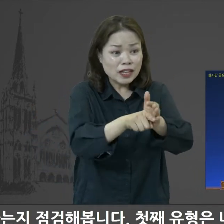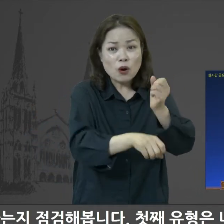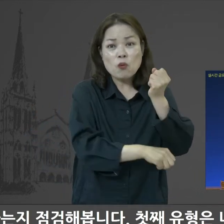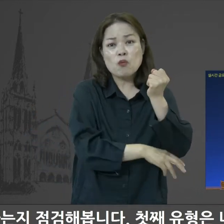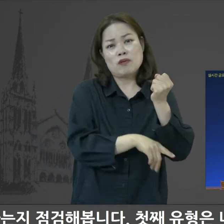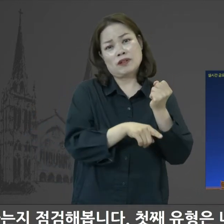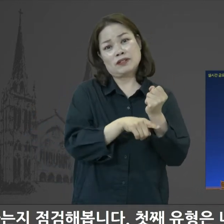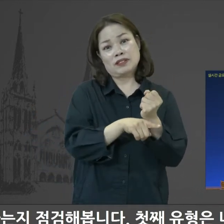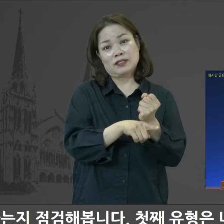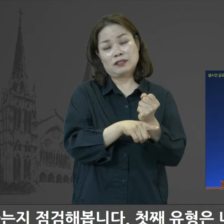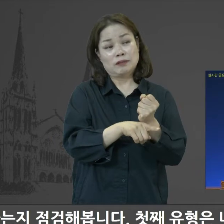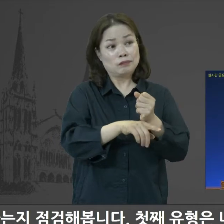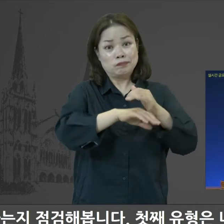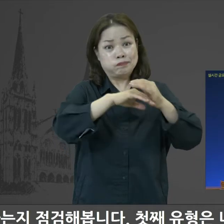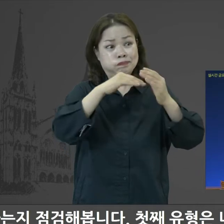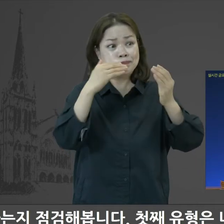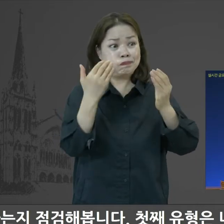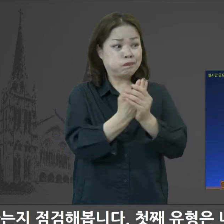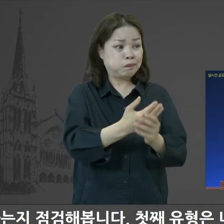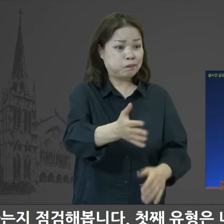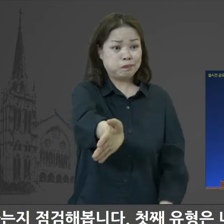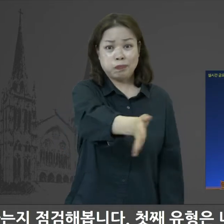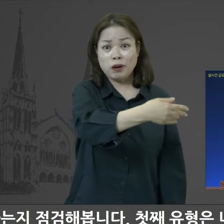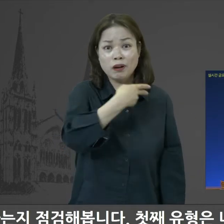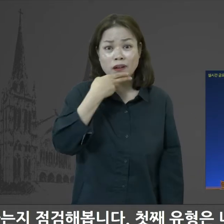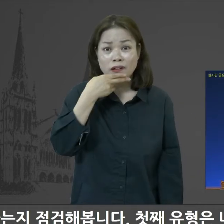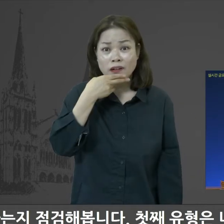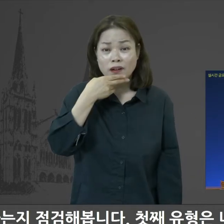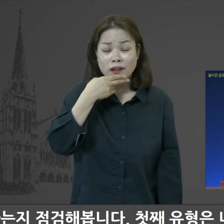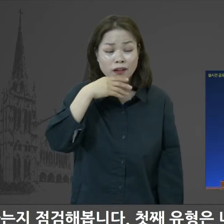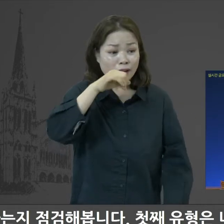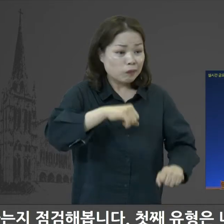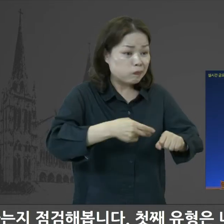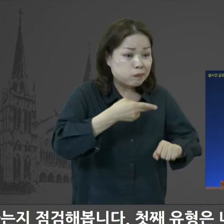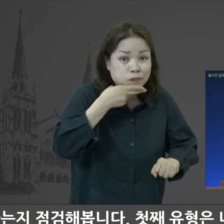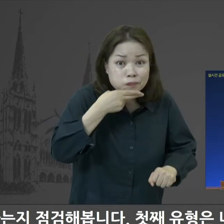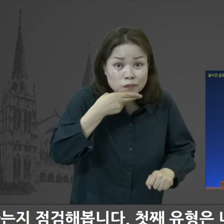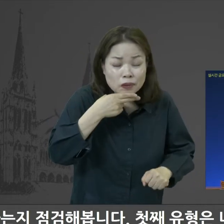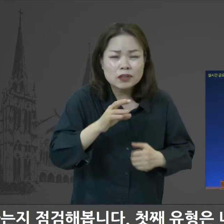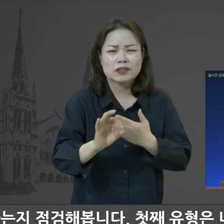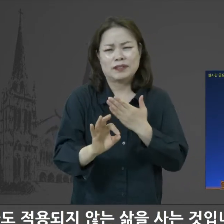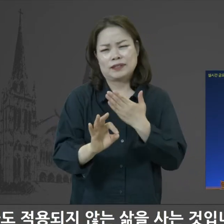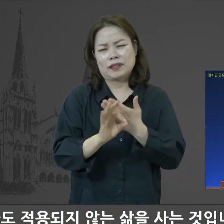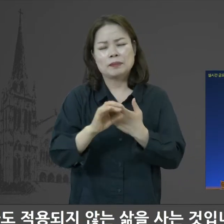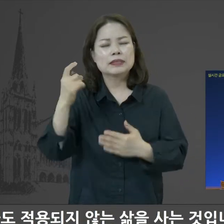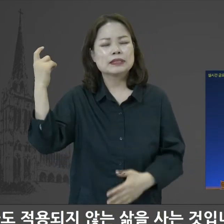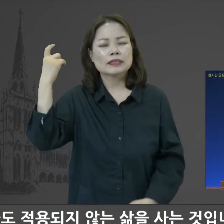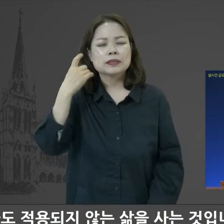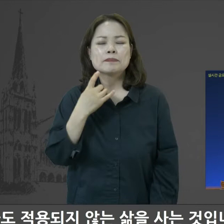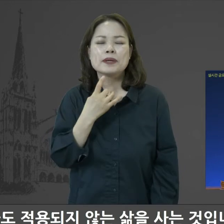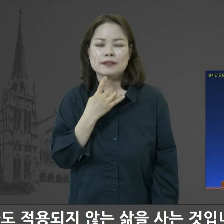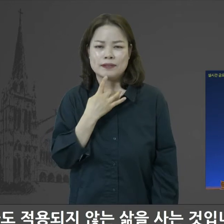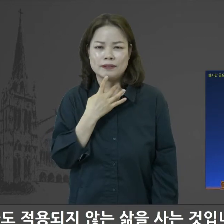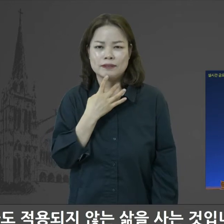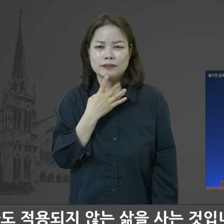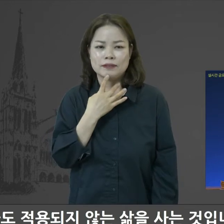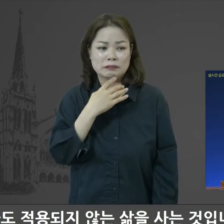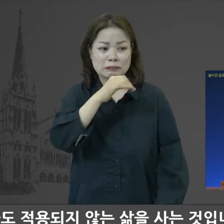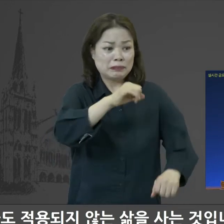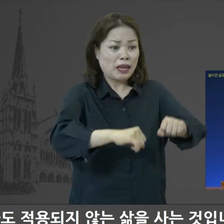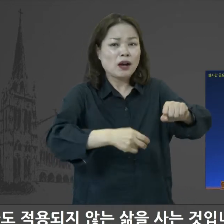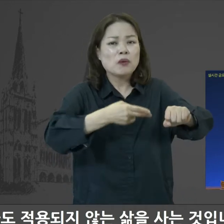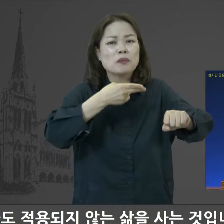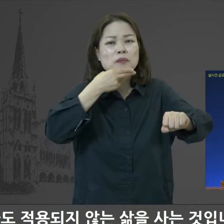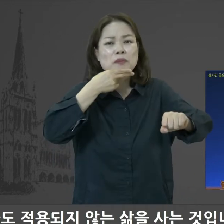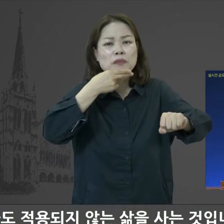원리가 전혀 반영이 안 되고 있다. 이러면 이거 내가 듣기만 하고 행하지